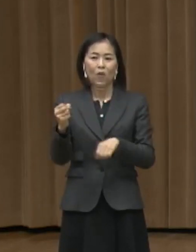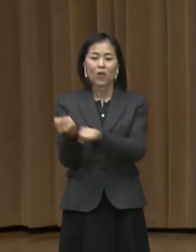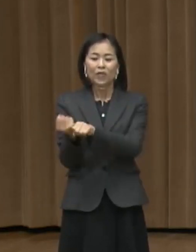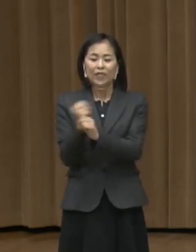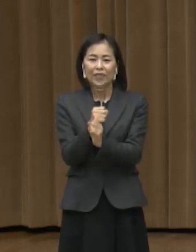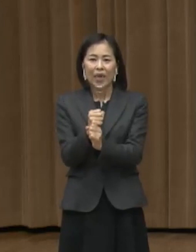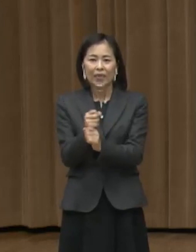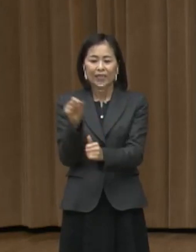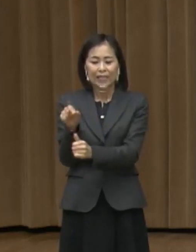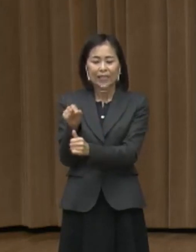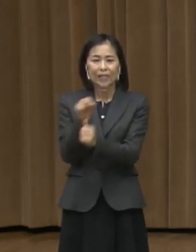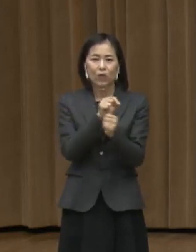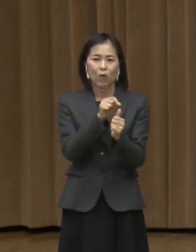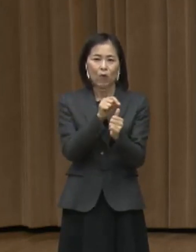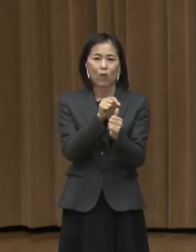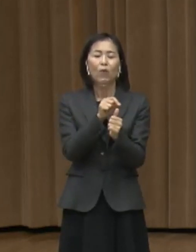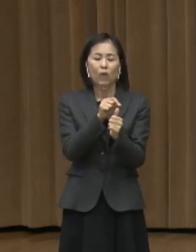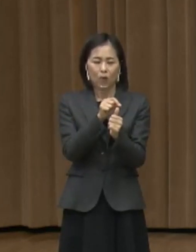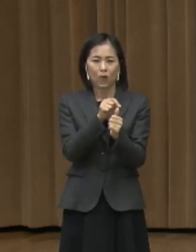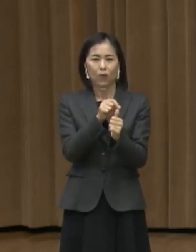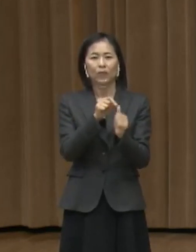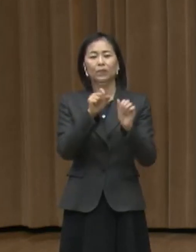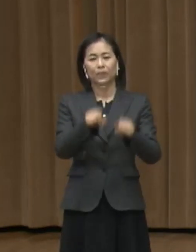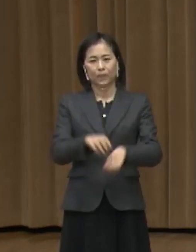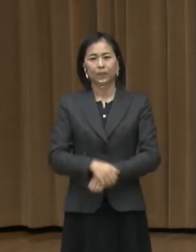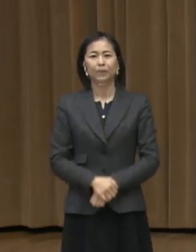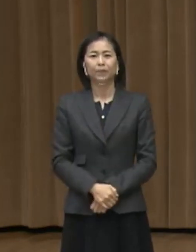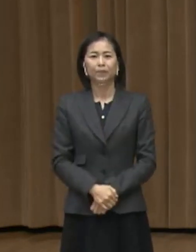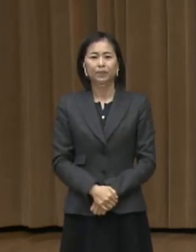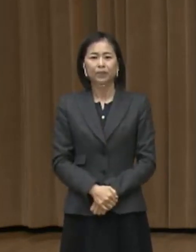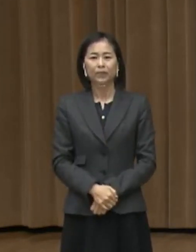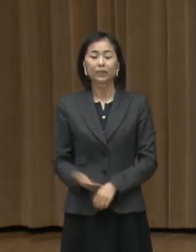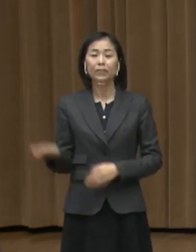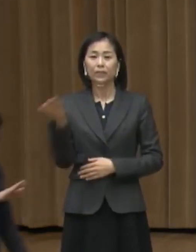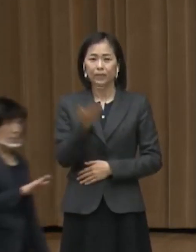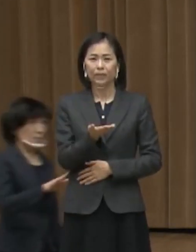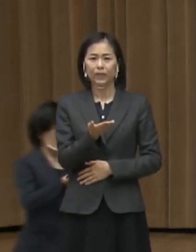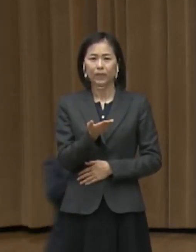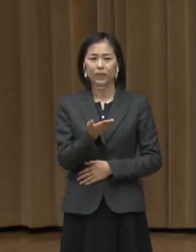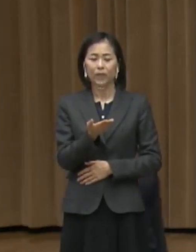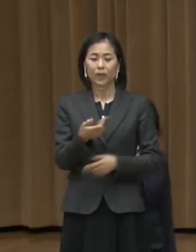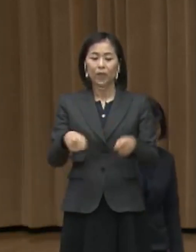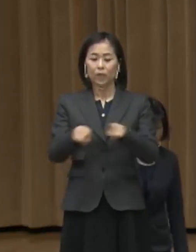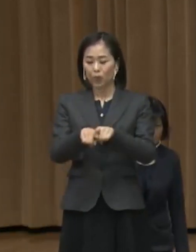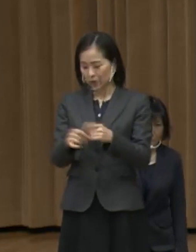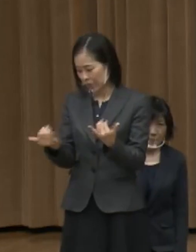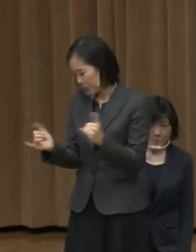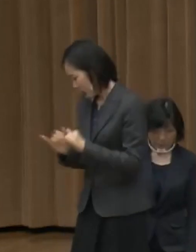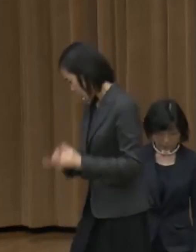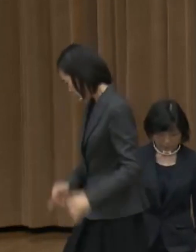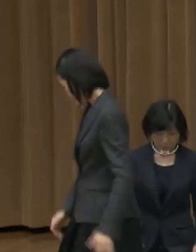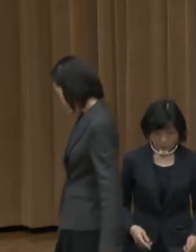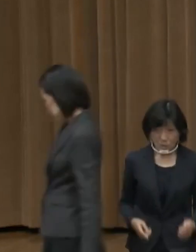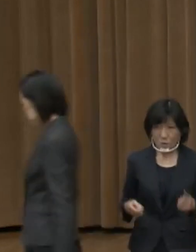として、地域エネルギー企画官として活躍をいただきます。次に、共生社会プロジェクト、特